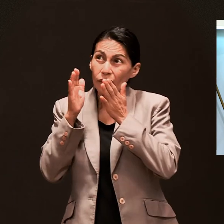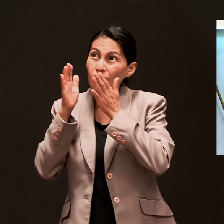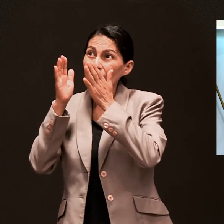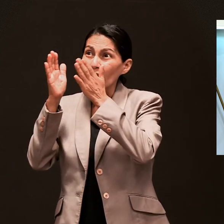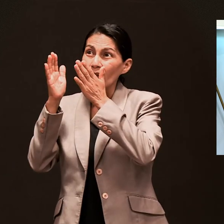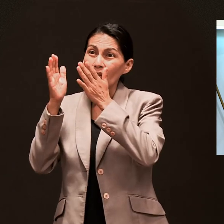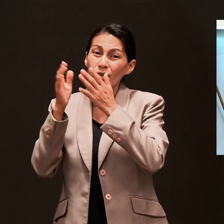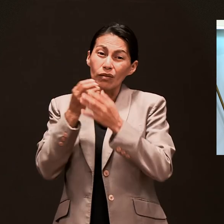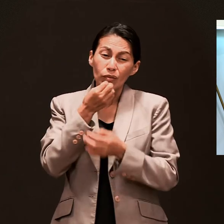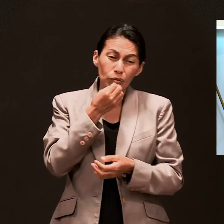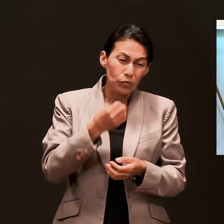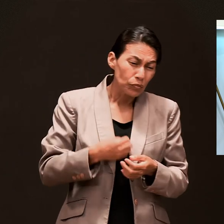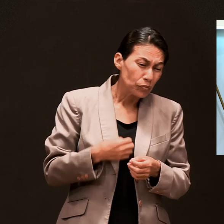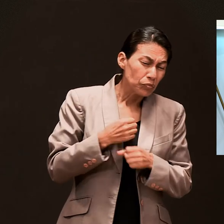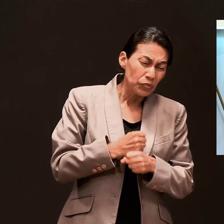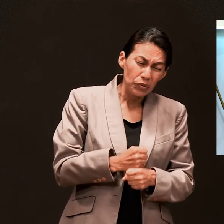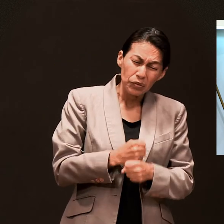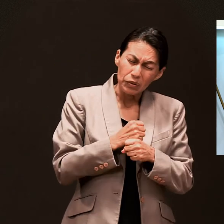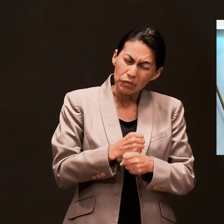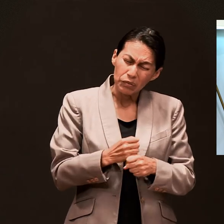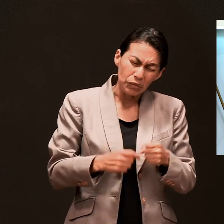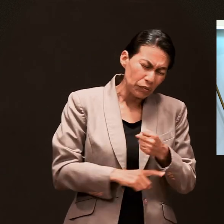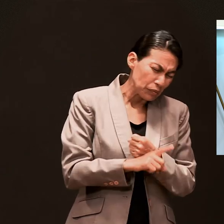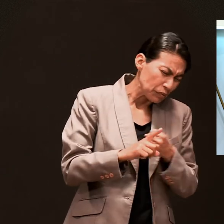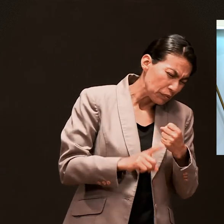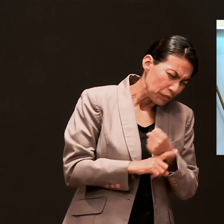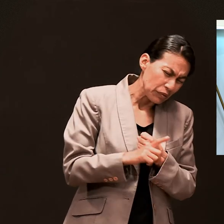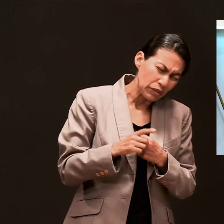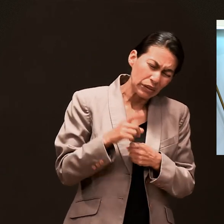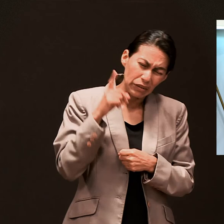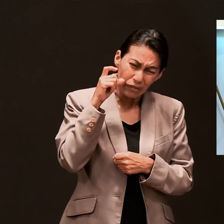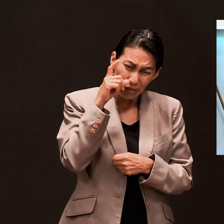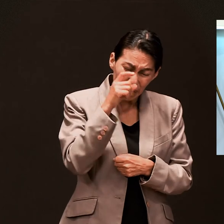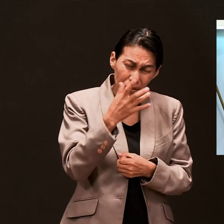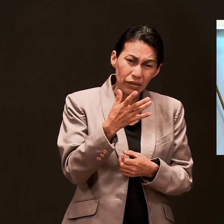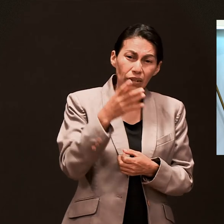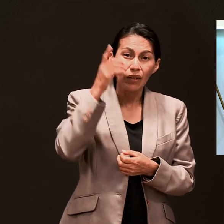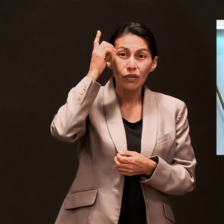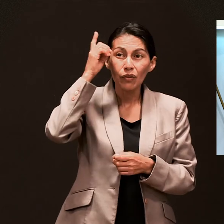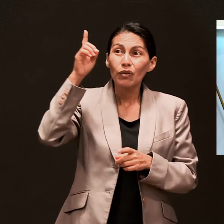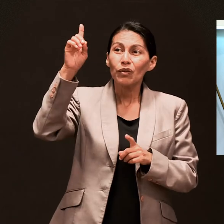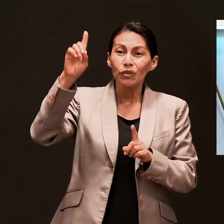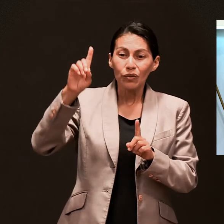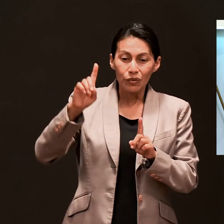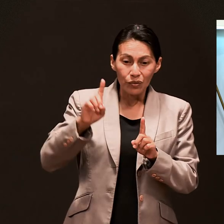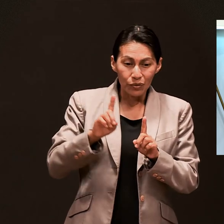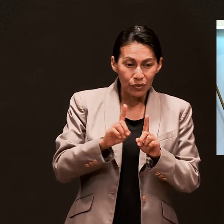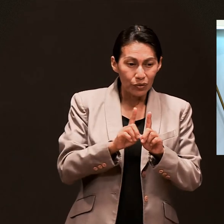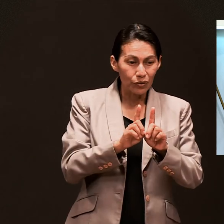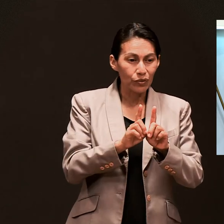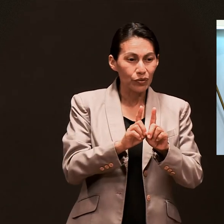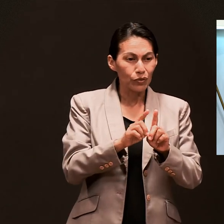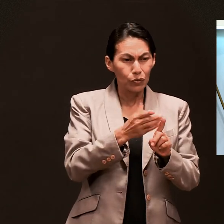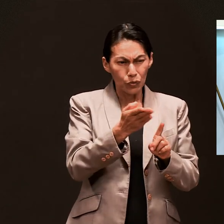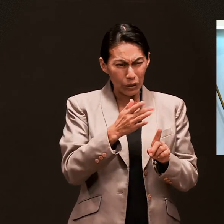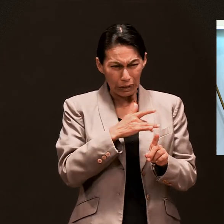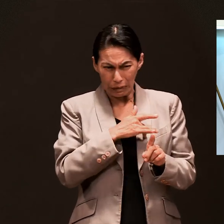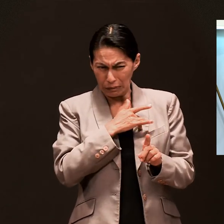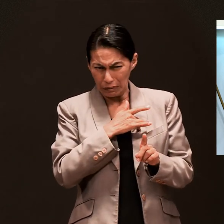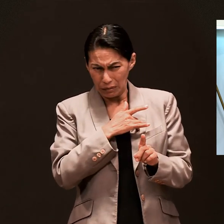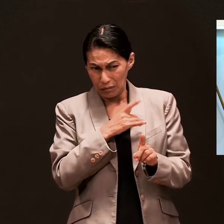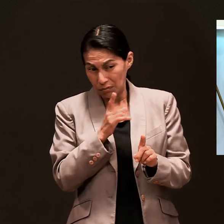tenía esa inclinación que en medio de su crisis Dios estaba allí aunque usted